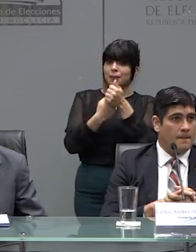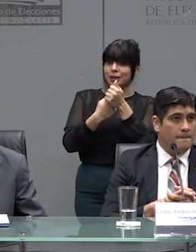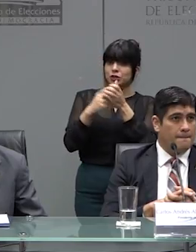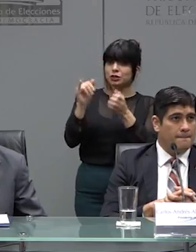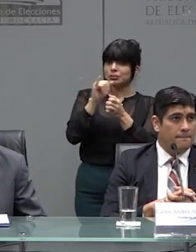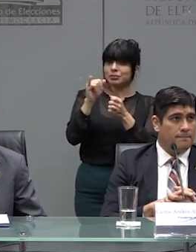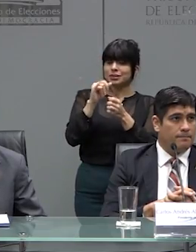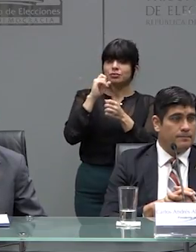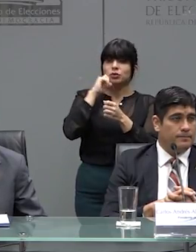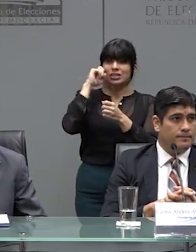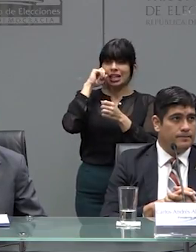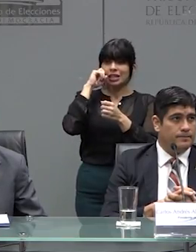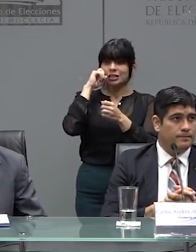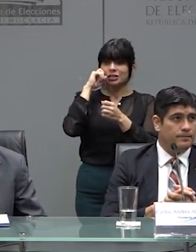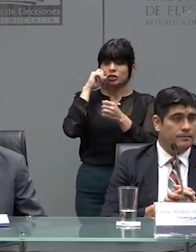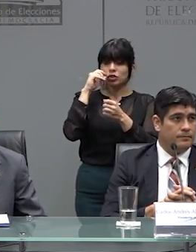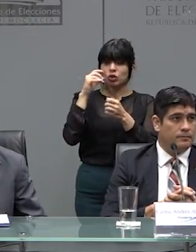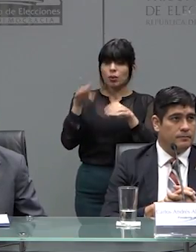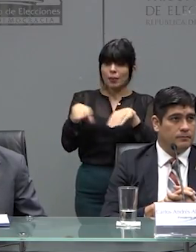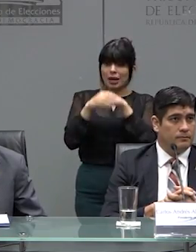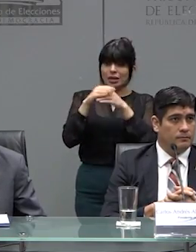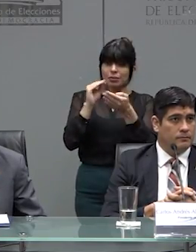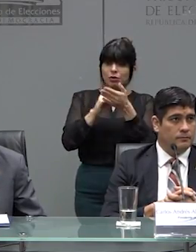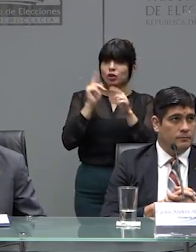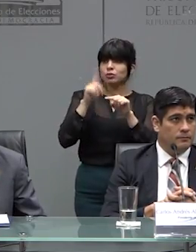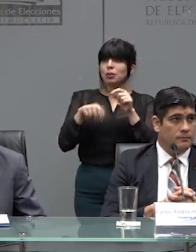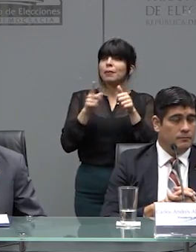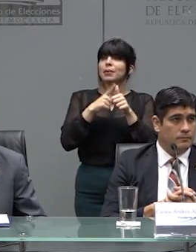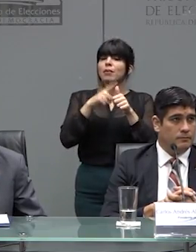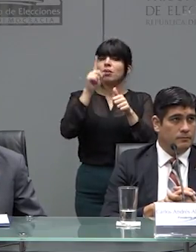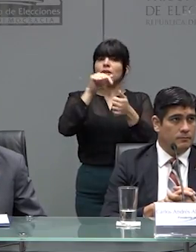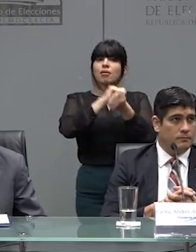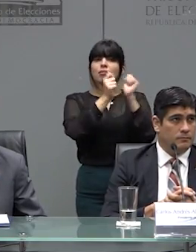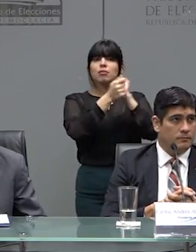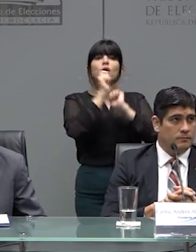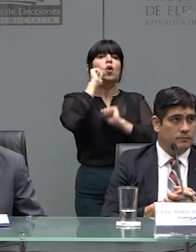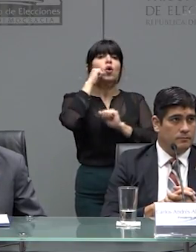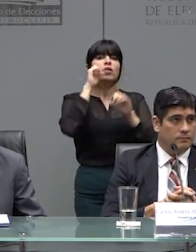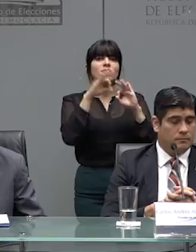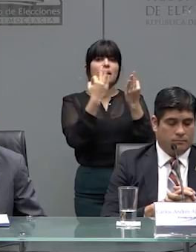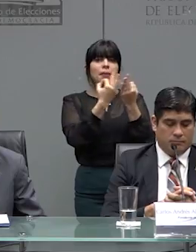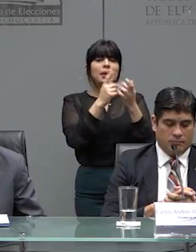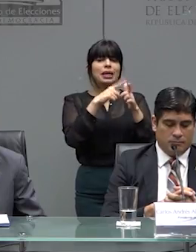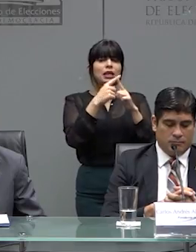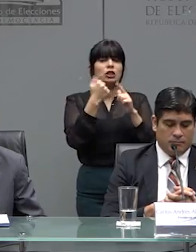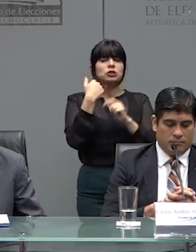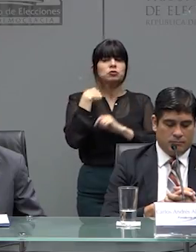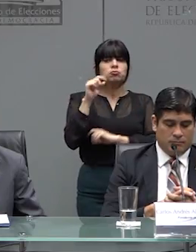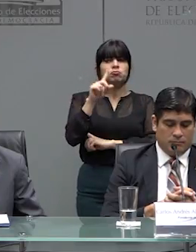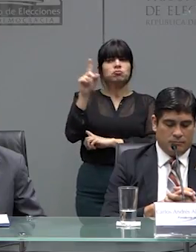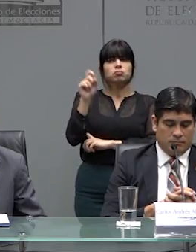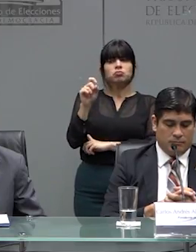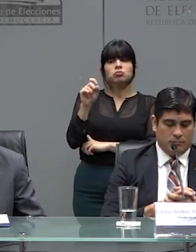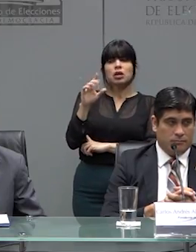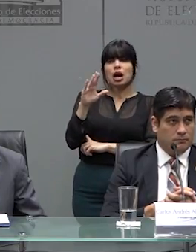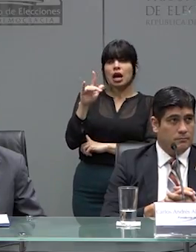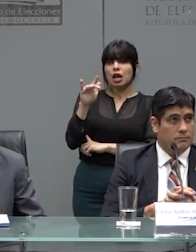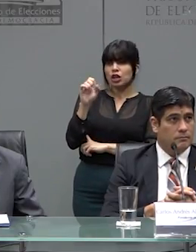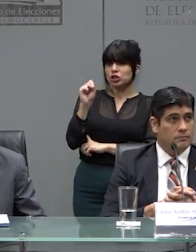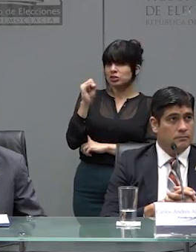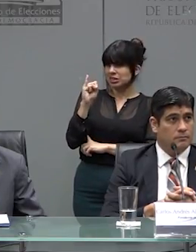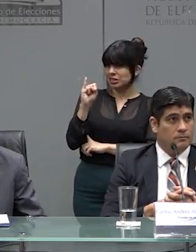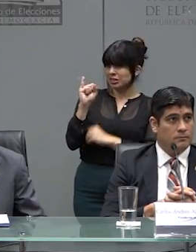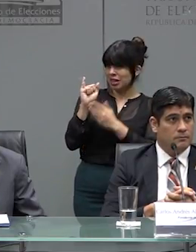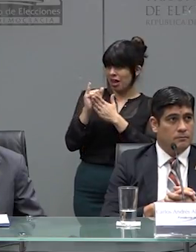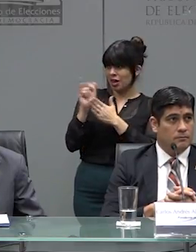que se modifique el Código de Familia. No sé, don Carlos, si eso es precisamente lo que